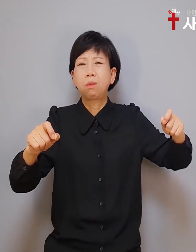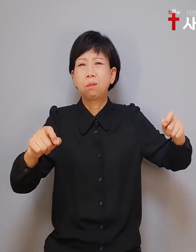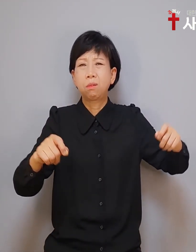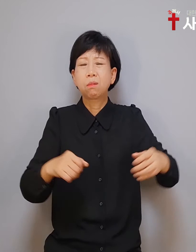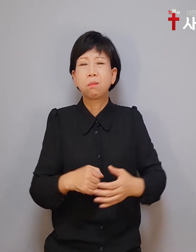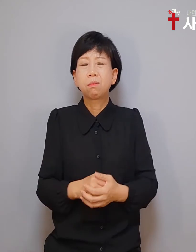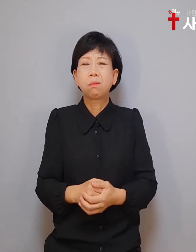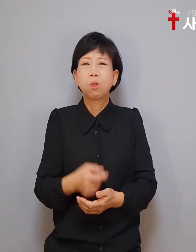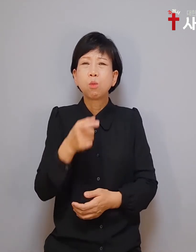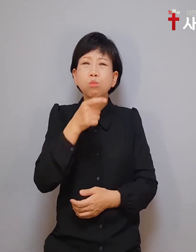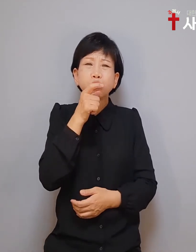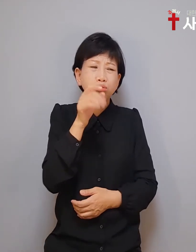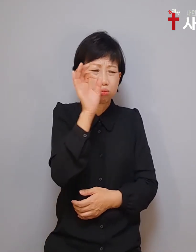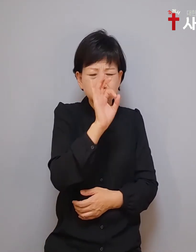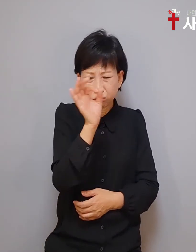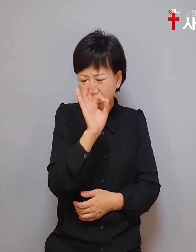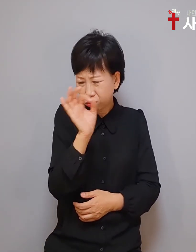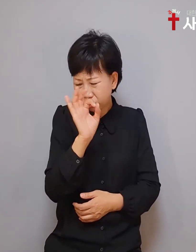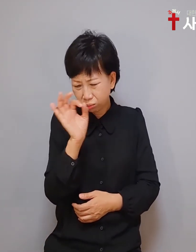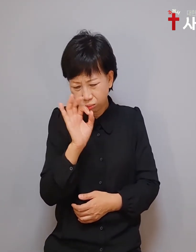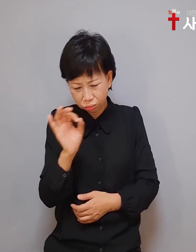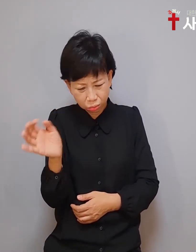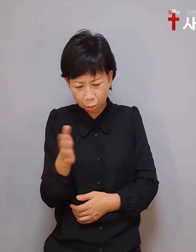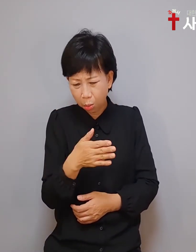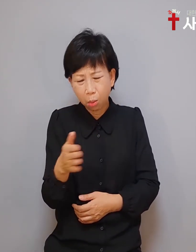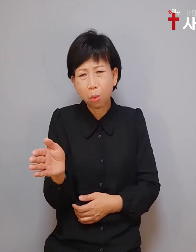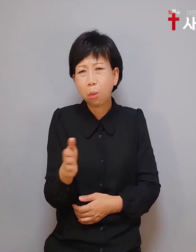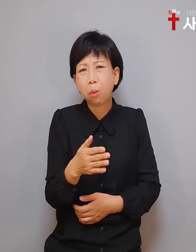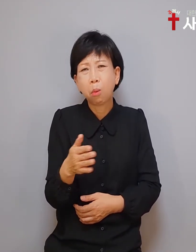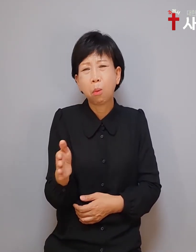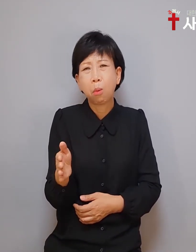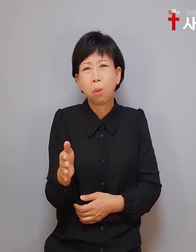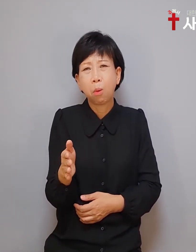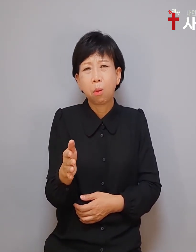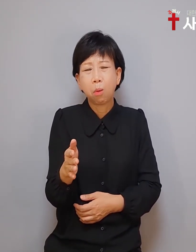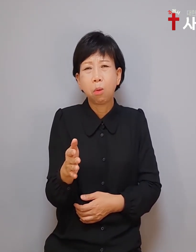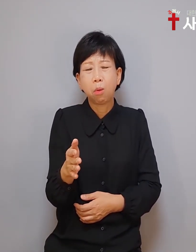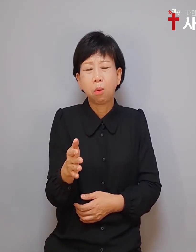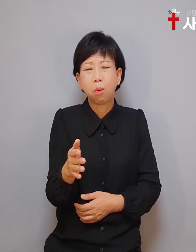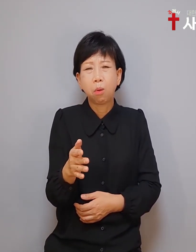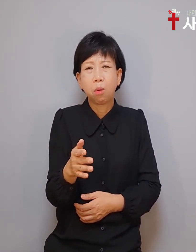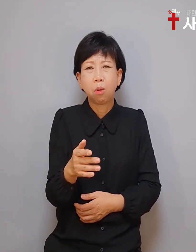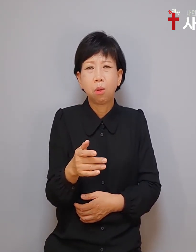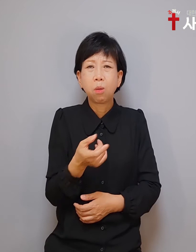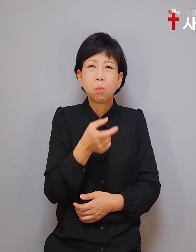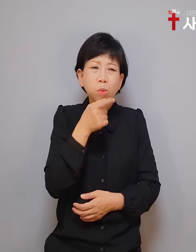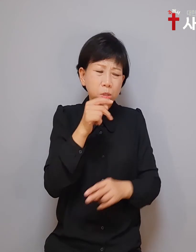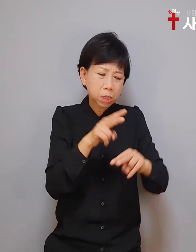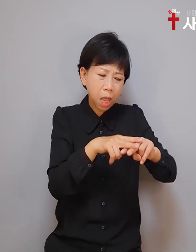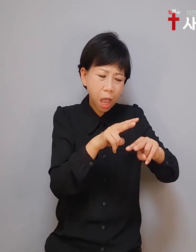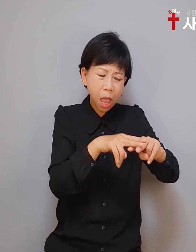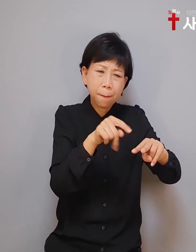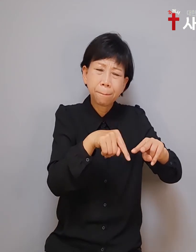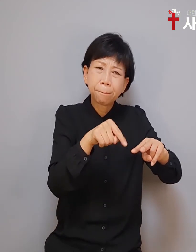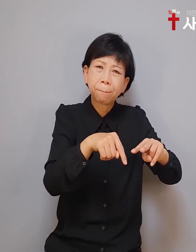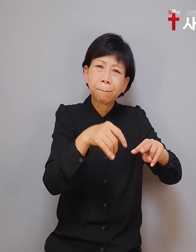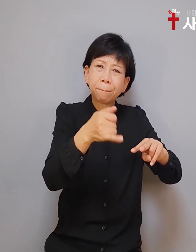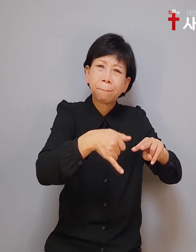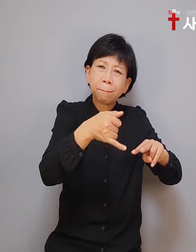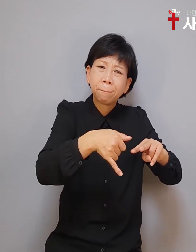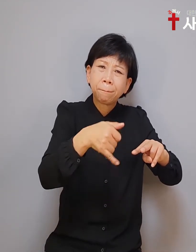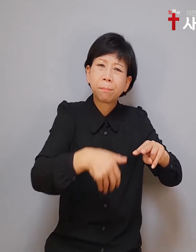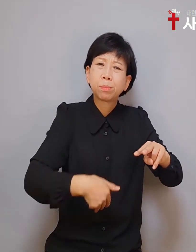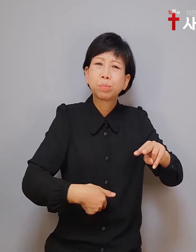물을 구하기도 쉽지 않고 물이 있다 해도 우물이나 샘에서 길어 올려야 하는 거죠. 민수기 21장 16절과